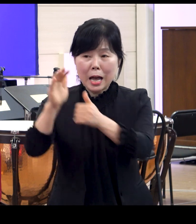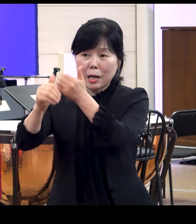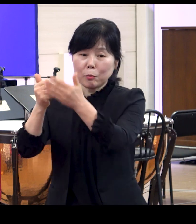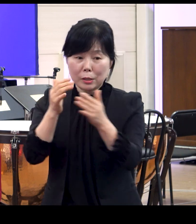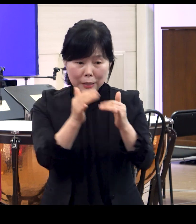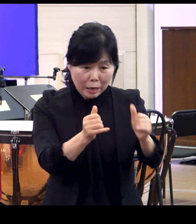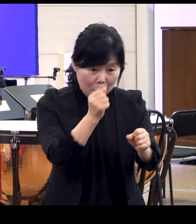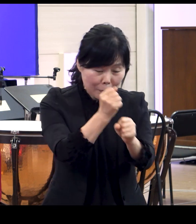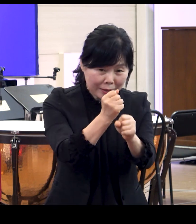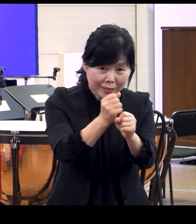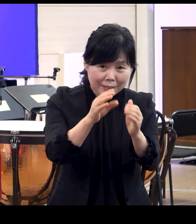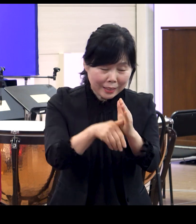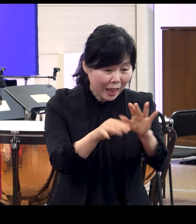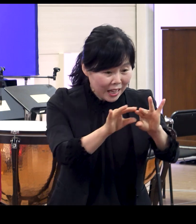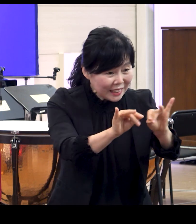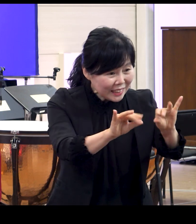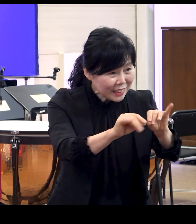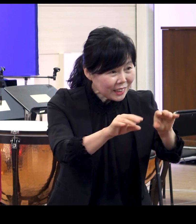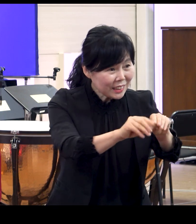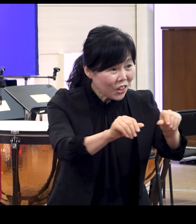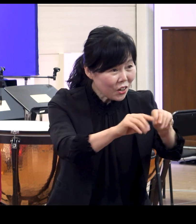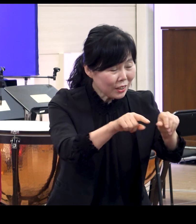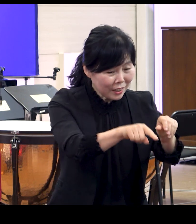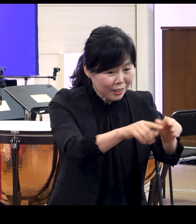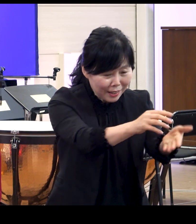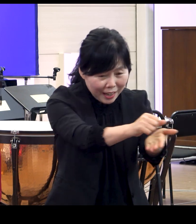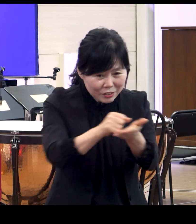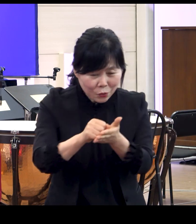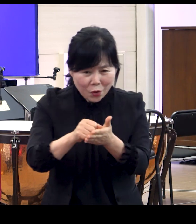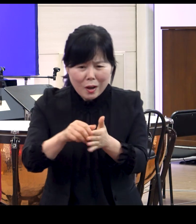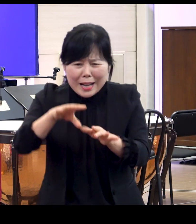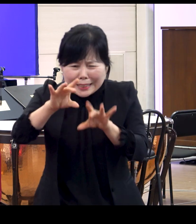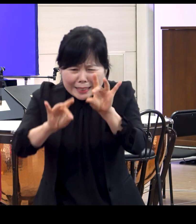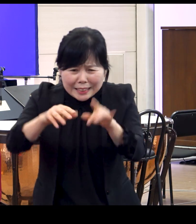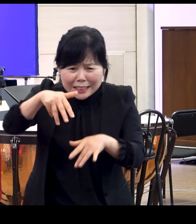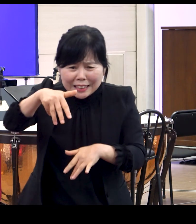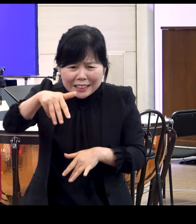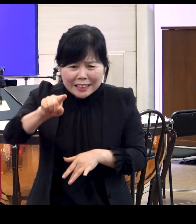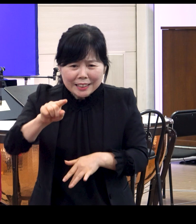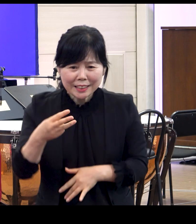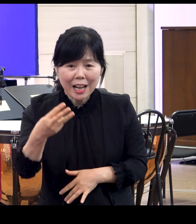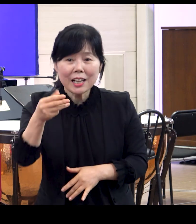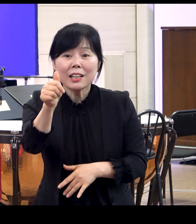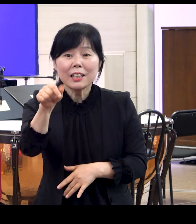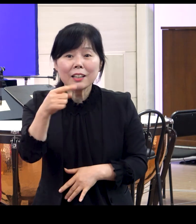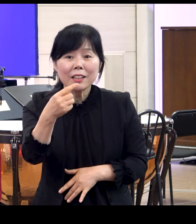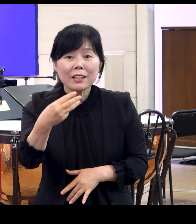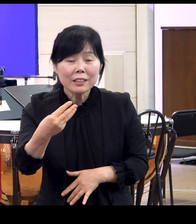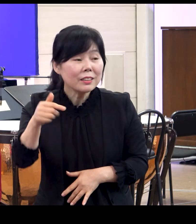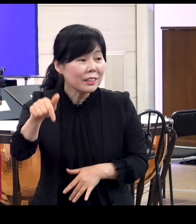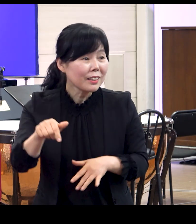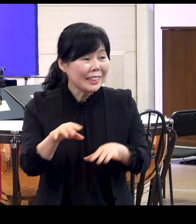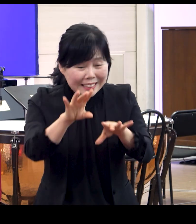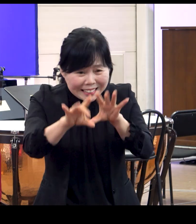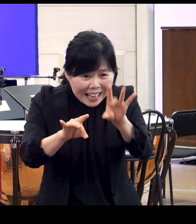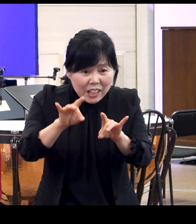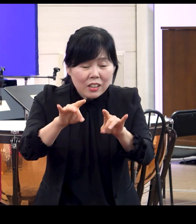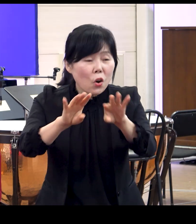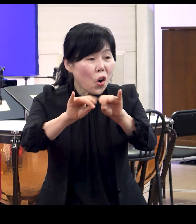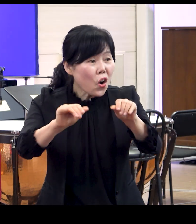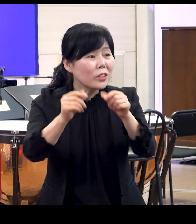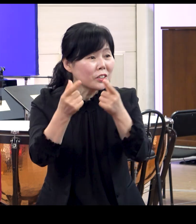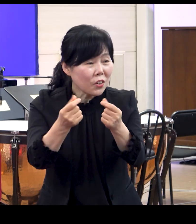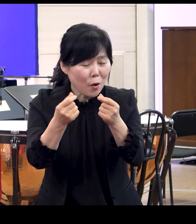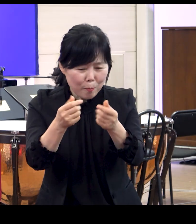만드실 때 흙을 가지고 찰흙공작 하듯이 빚어서 그렇게 사람을 만들고, 그리고